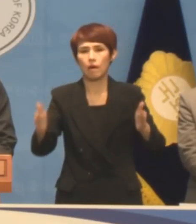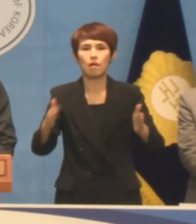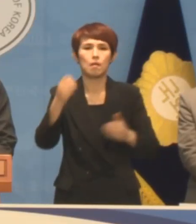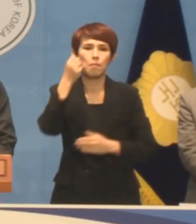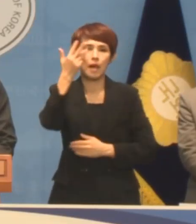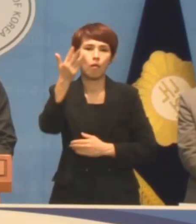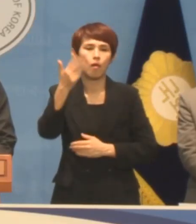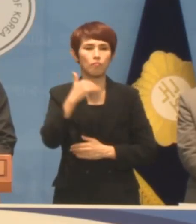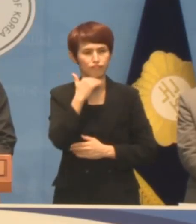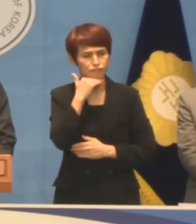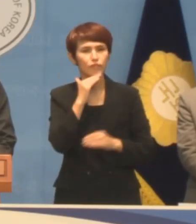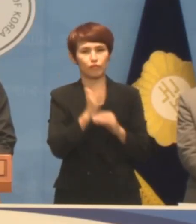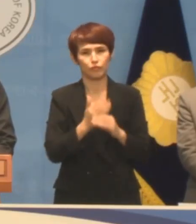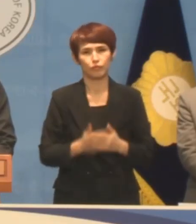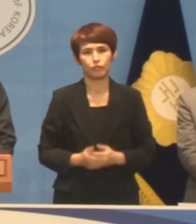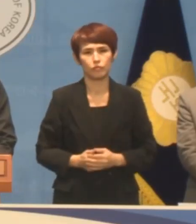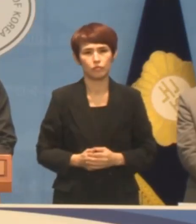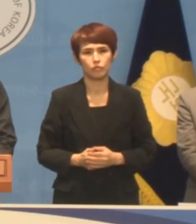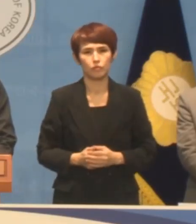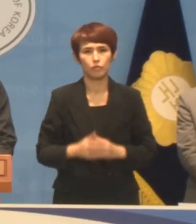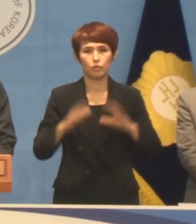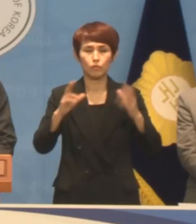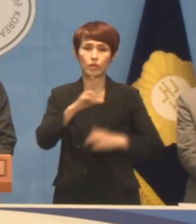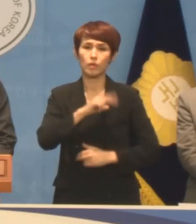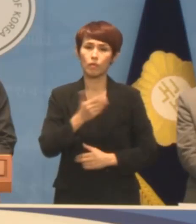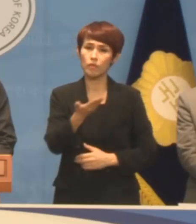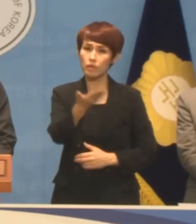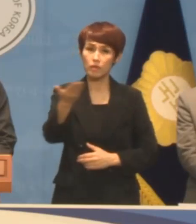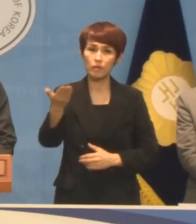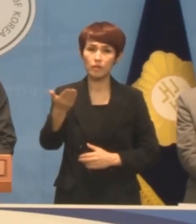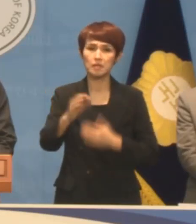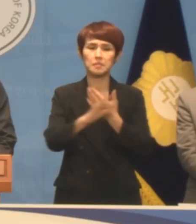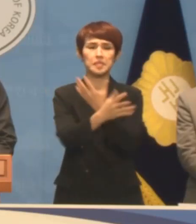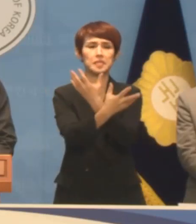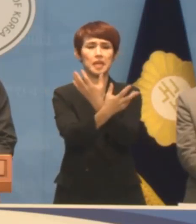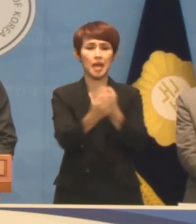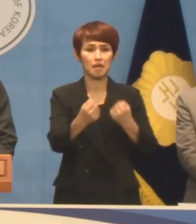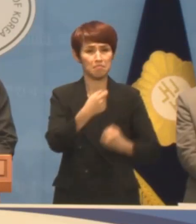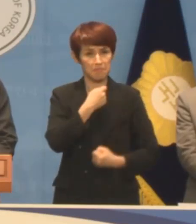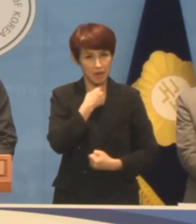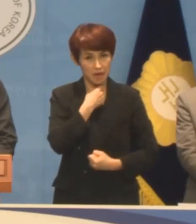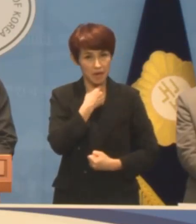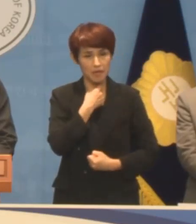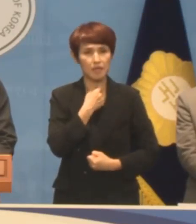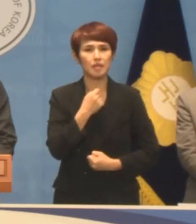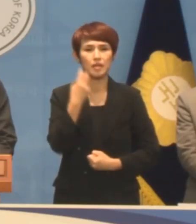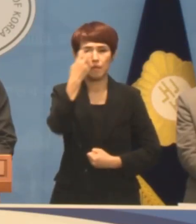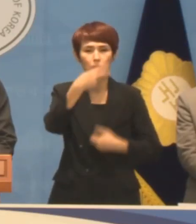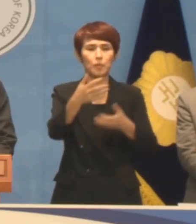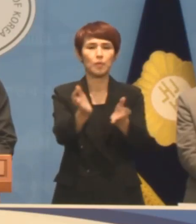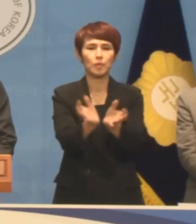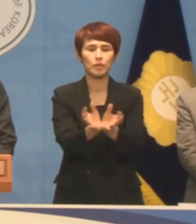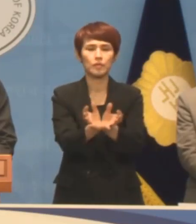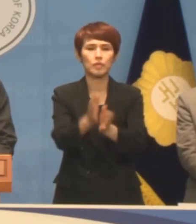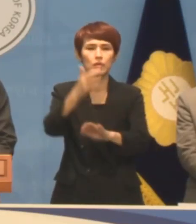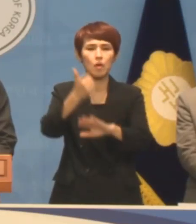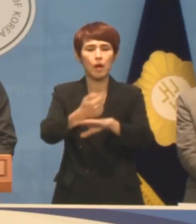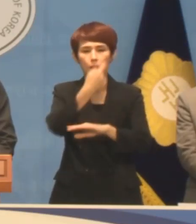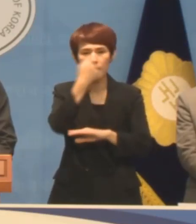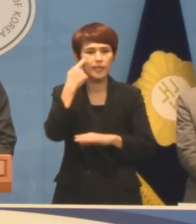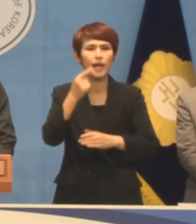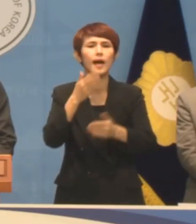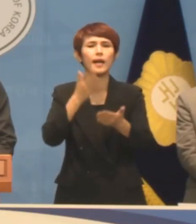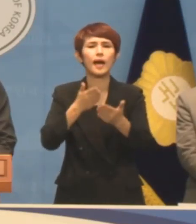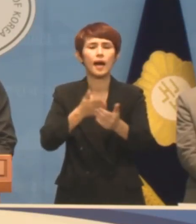위반하고 있는데도 헌법기관인 국회의원들이 수의계약을 진행하려면 감독원 처분 결과부터 확인하라고